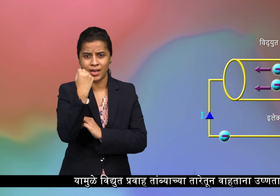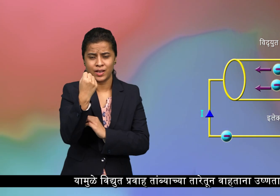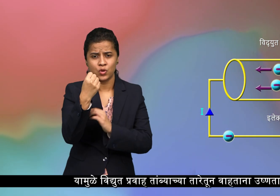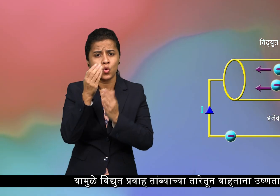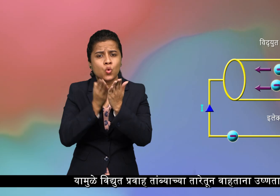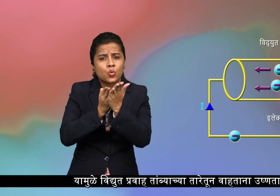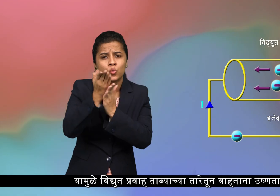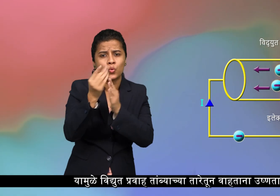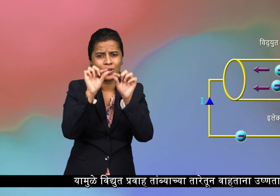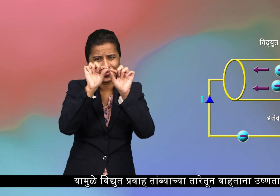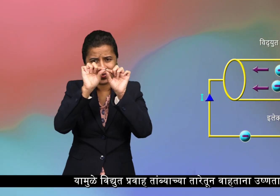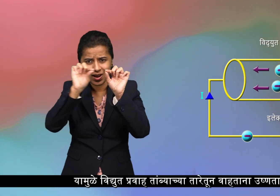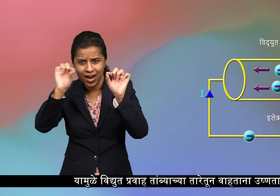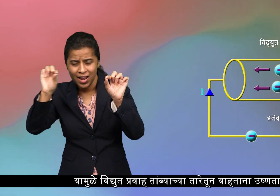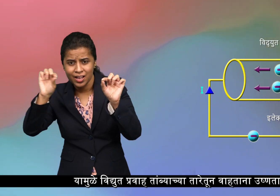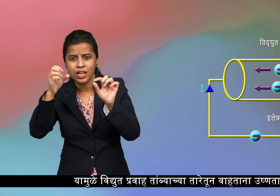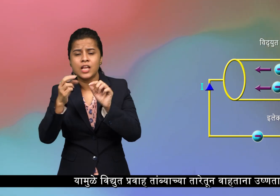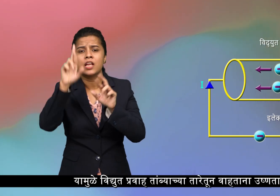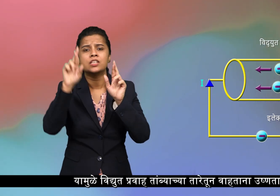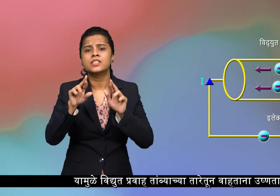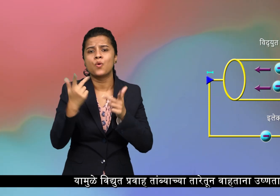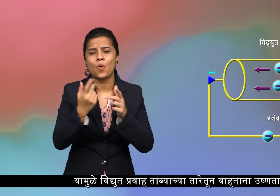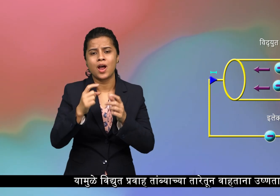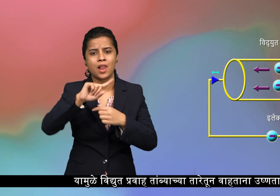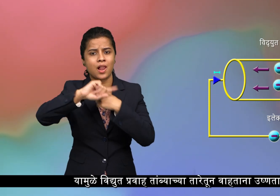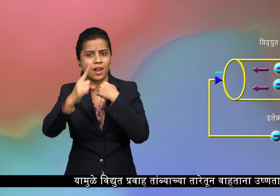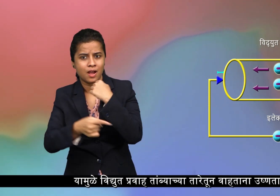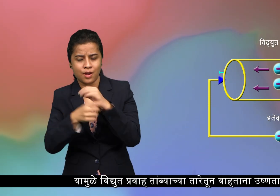यावेळी विद्युत प्रवाह तांब्याच्या तारेतून वाहताना उष्णता निर्माण होते.